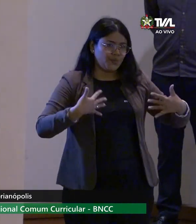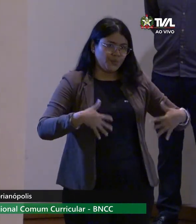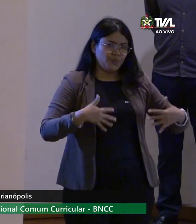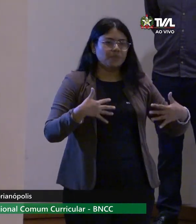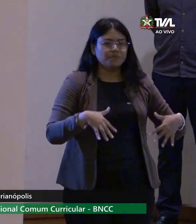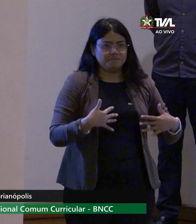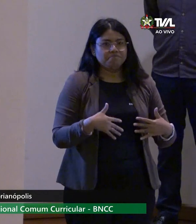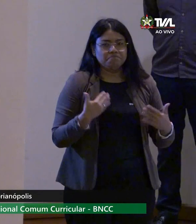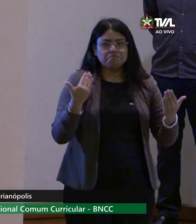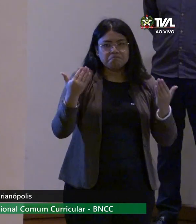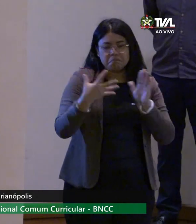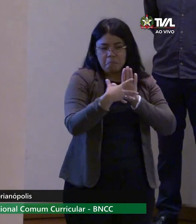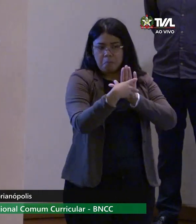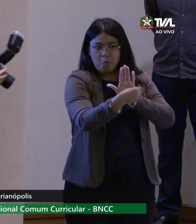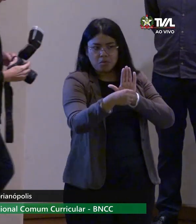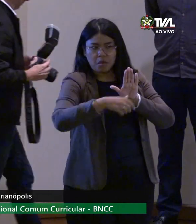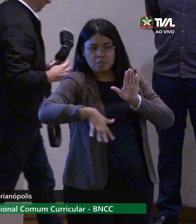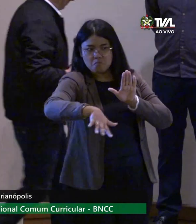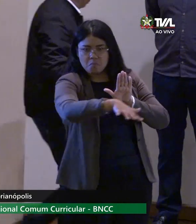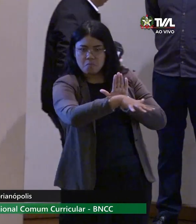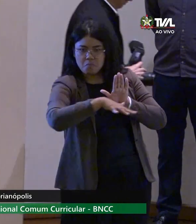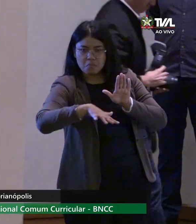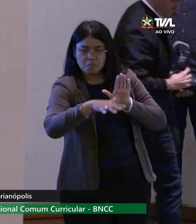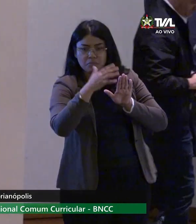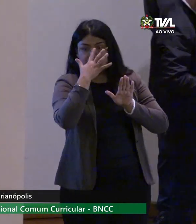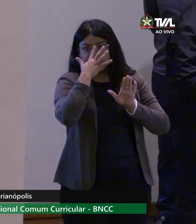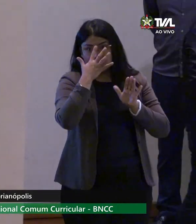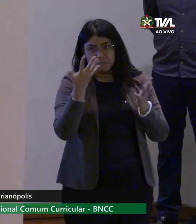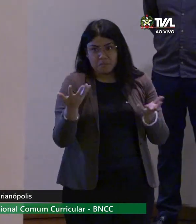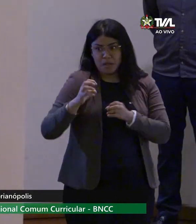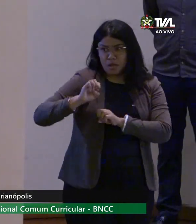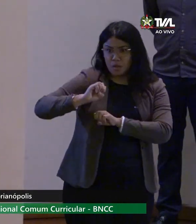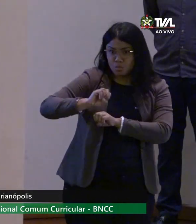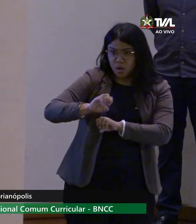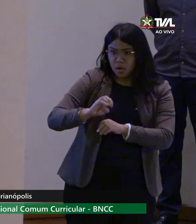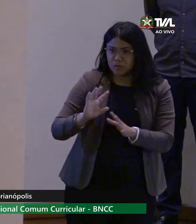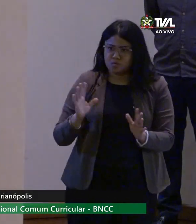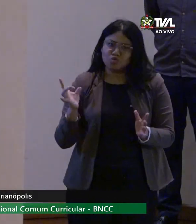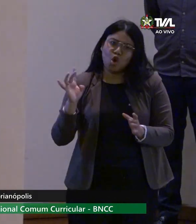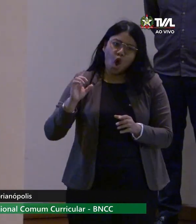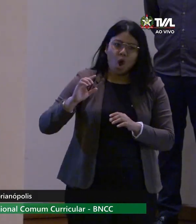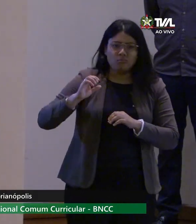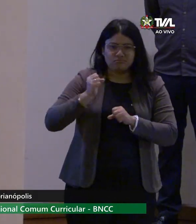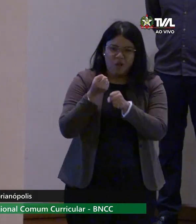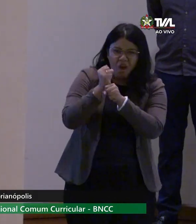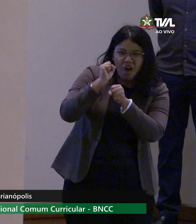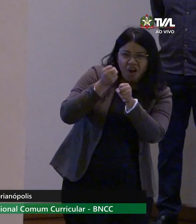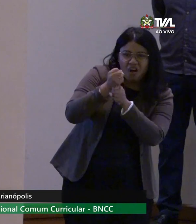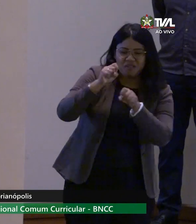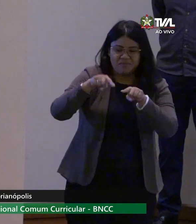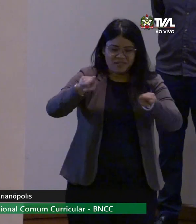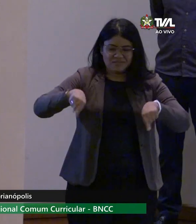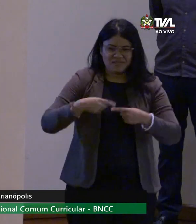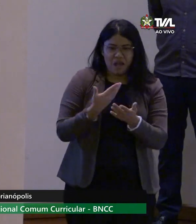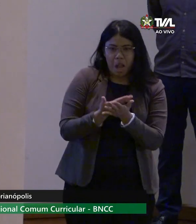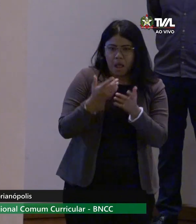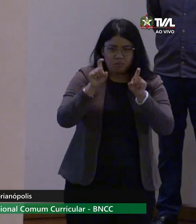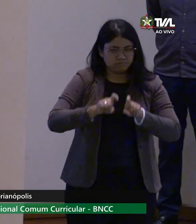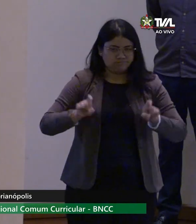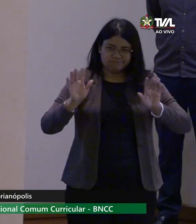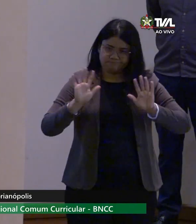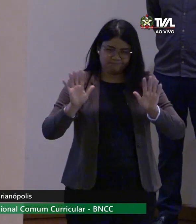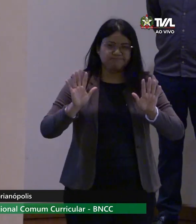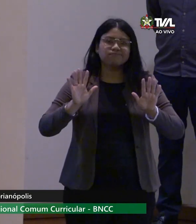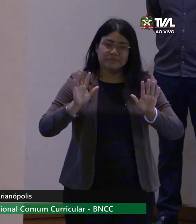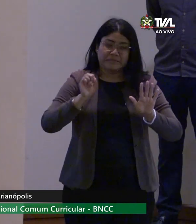exemplo a Mas sei também de que educação não se faz só com tijolo concreto sala de aula e computador